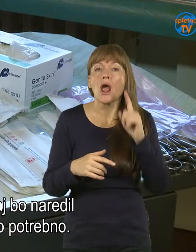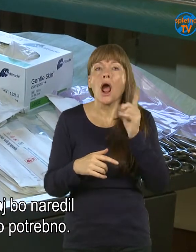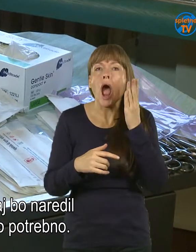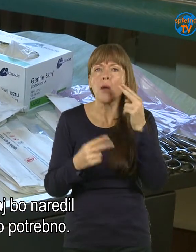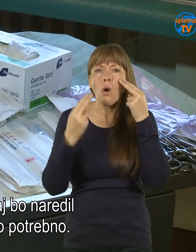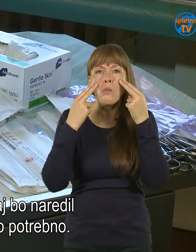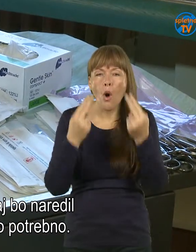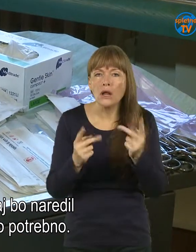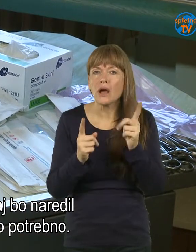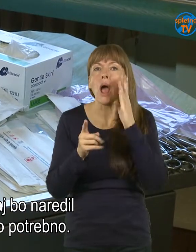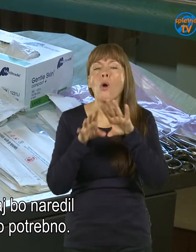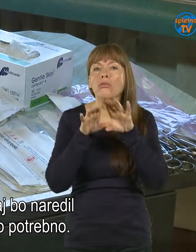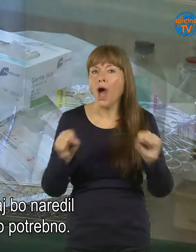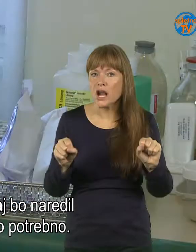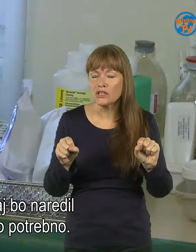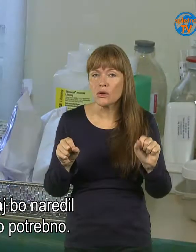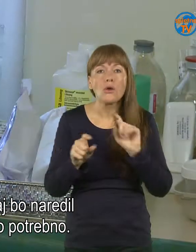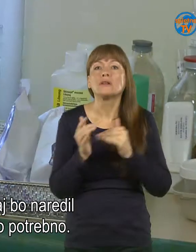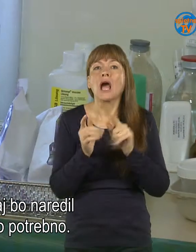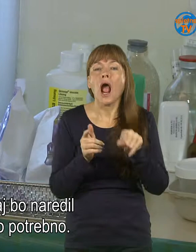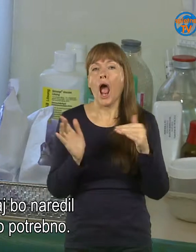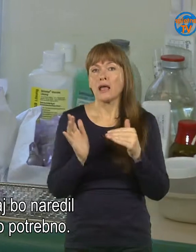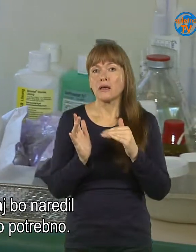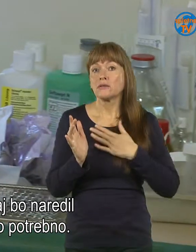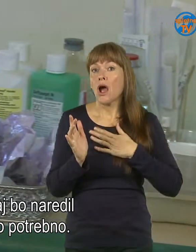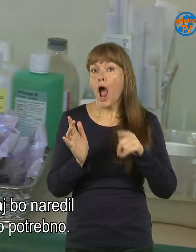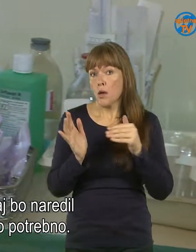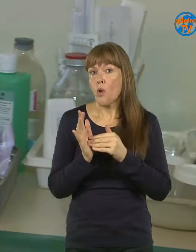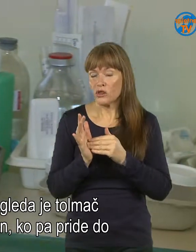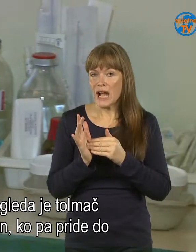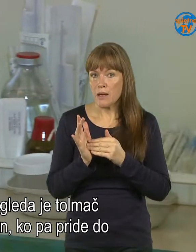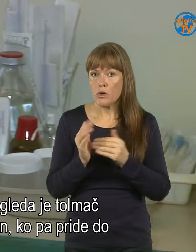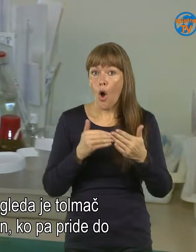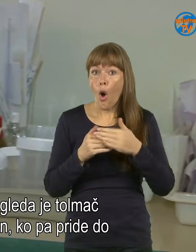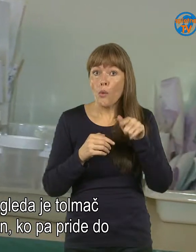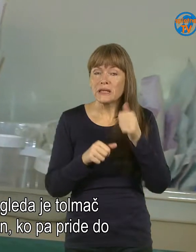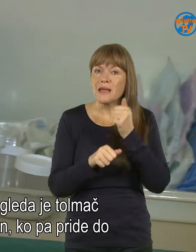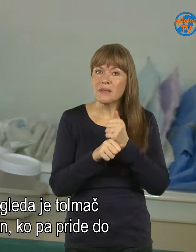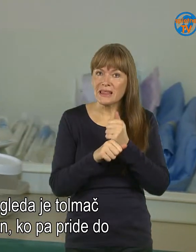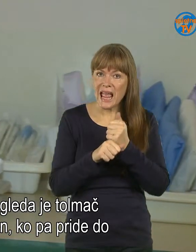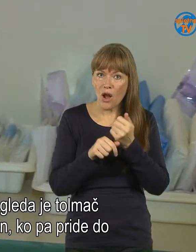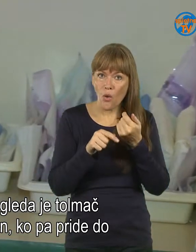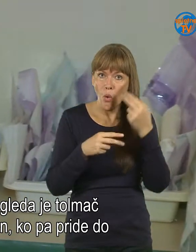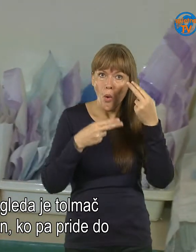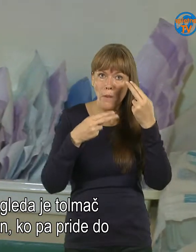bo pogledal, kaj bo naredil in zakaj je to potrebno. Ob tem delu pregleda